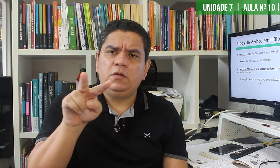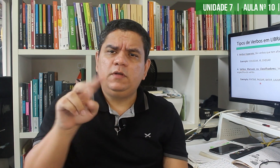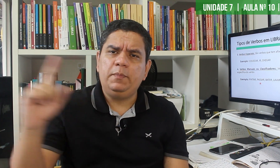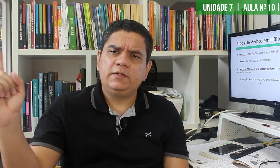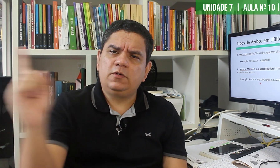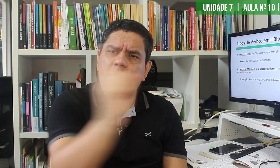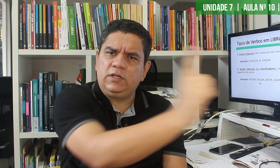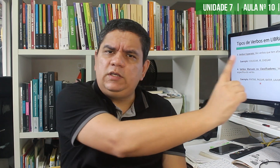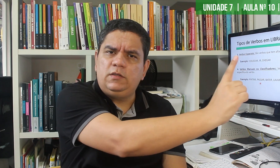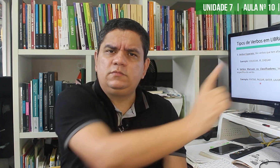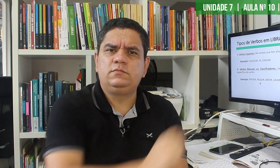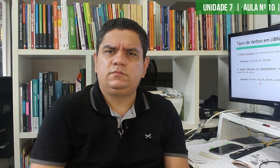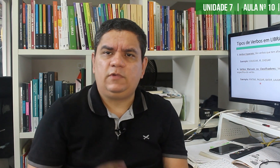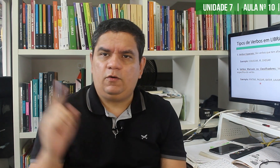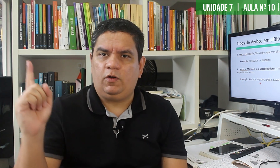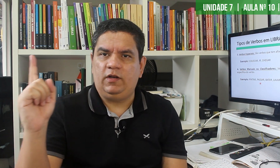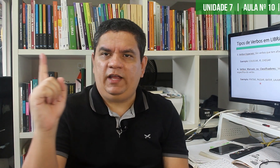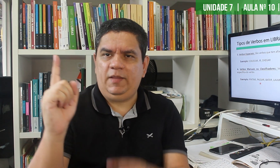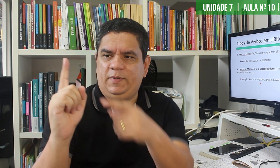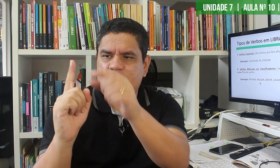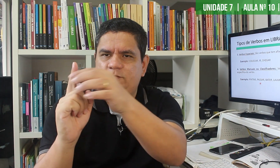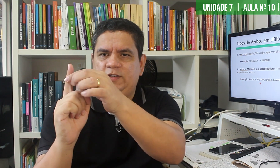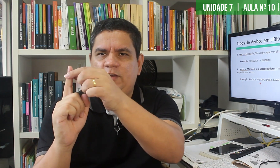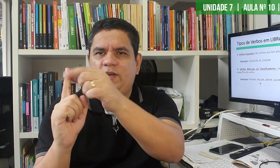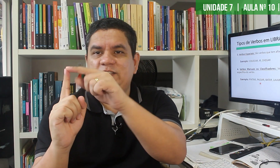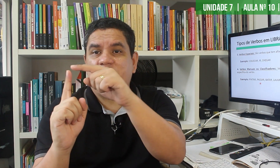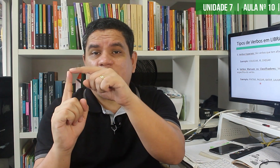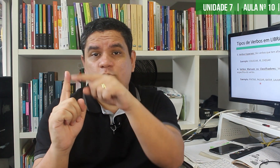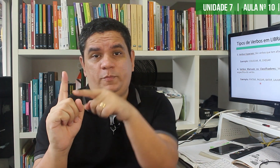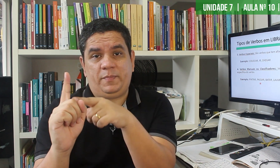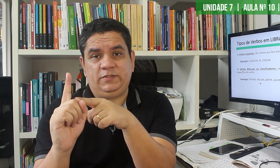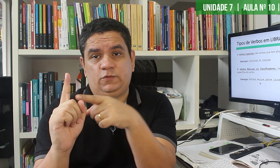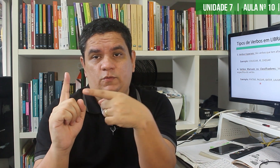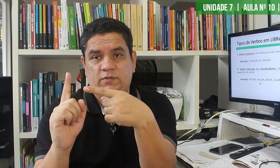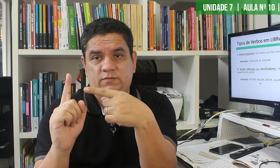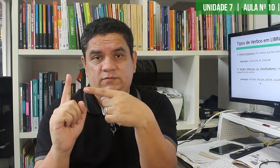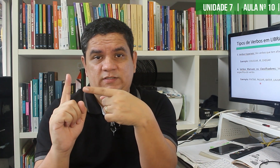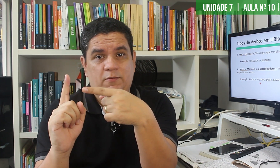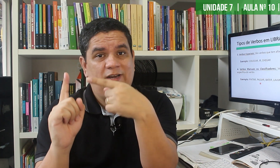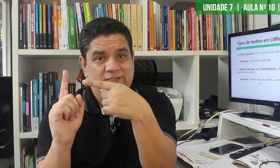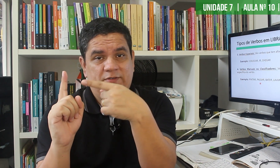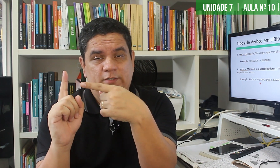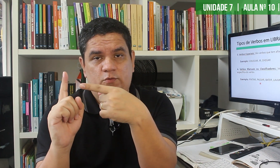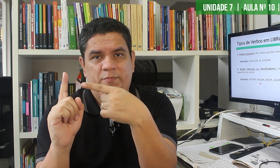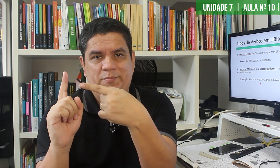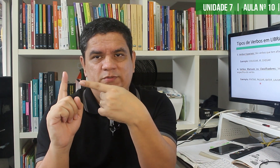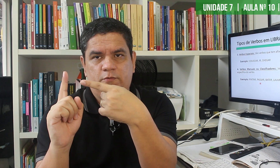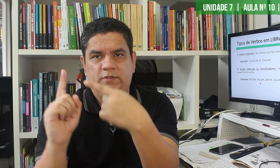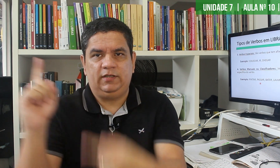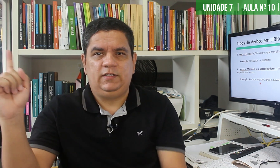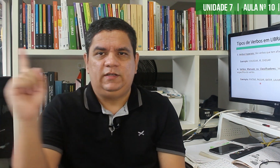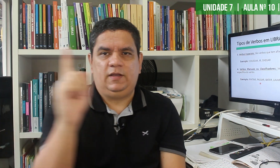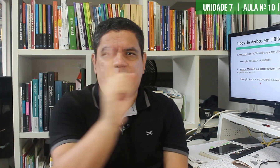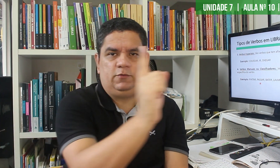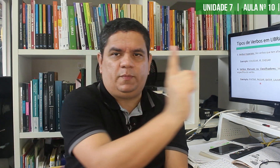ele passou por aqui. Olha, ele passou, isso aqui é um classificador para a pessoa. Então, esse é um classificador para a pessoa, né? Pessoa